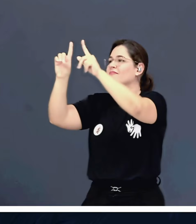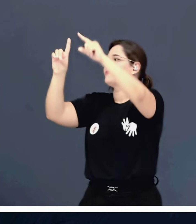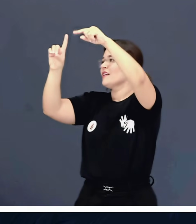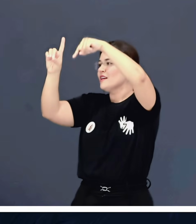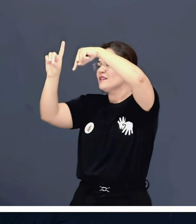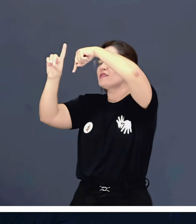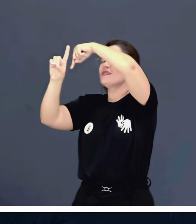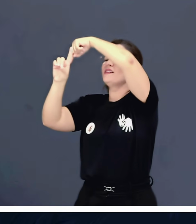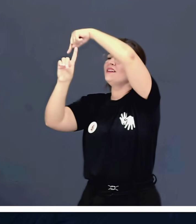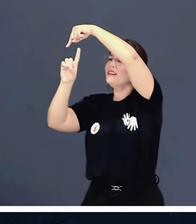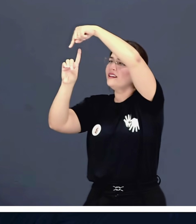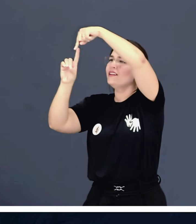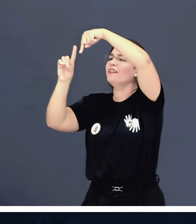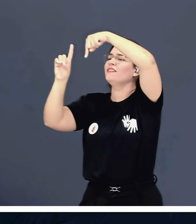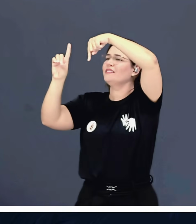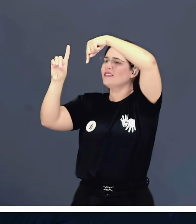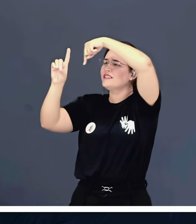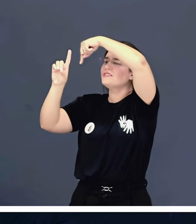serás.